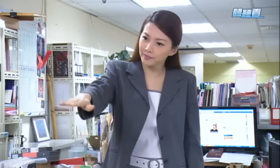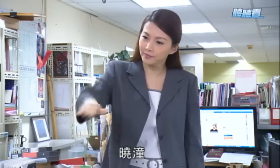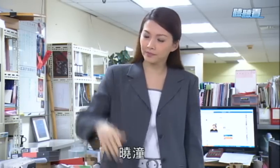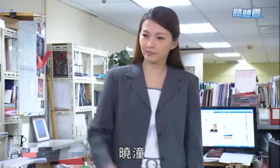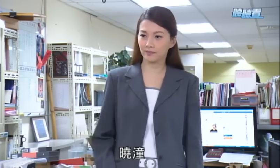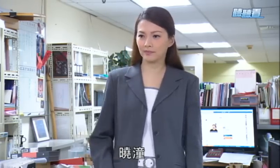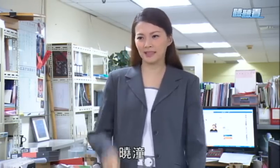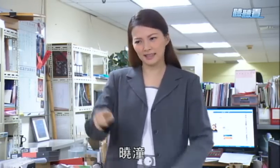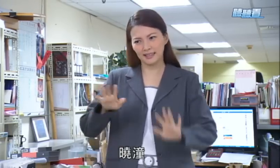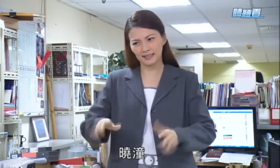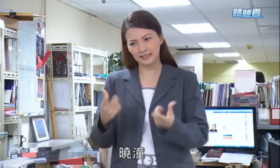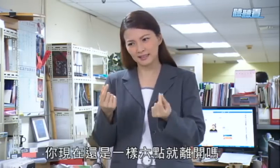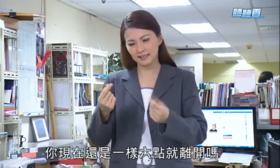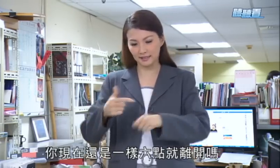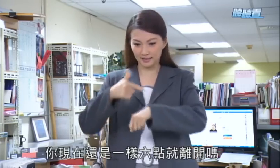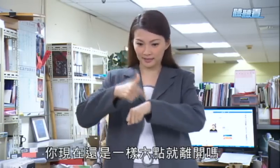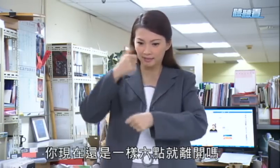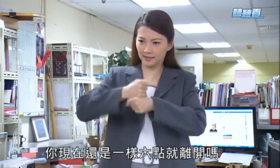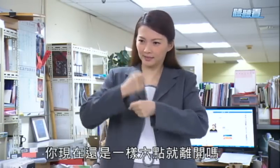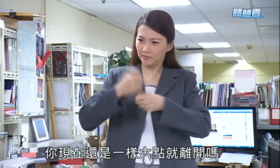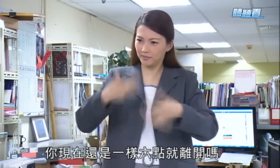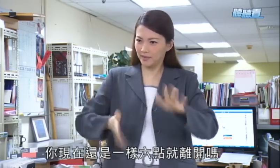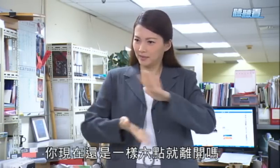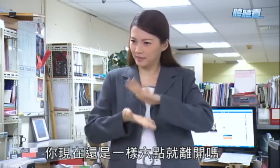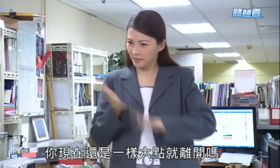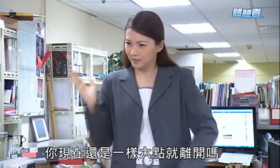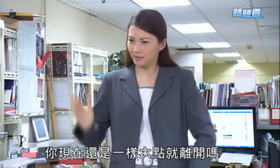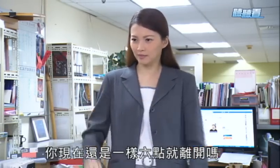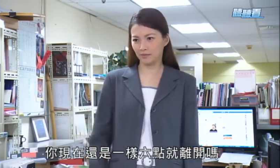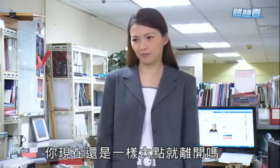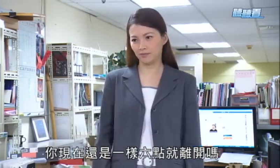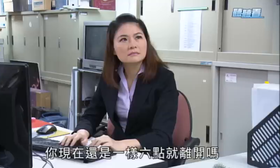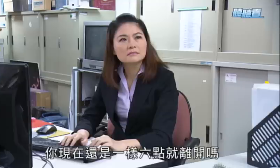小童，你现在还是一样6点就离开吗？